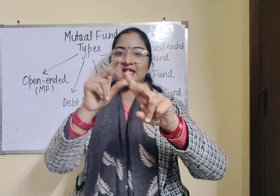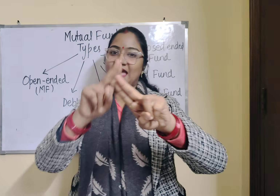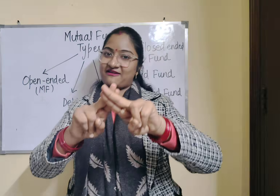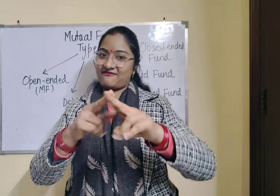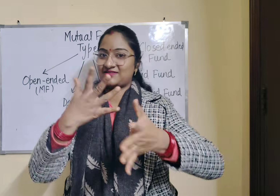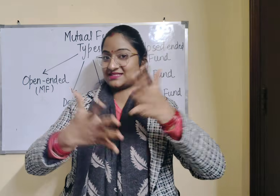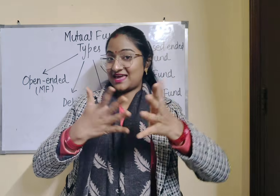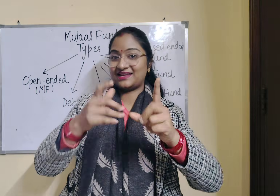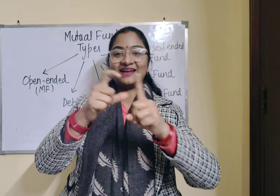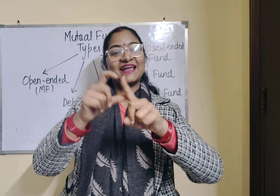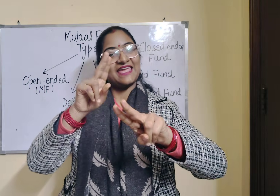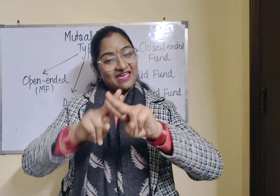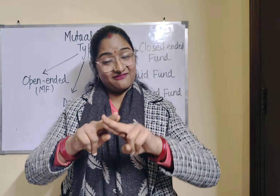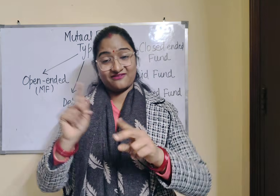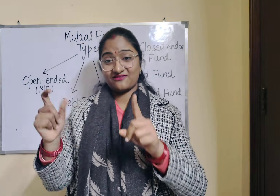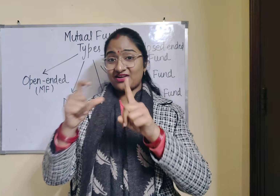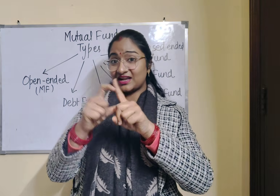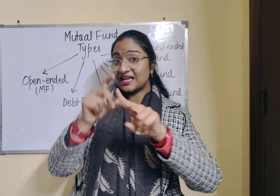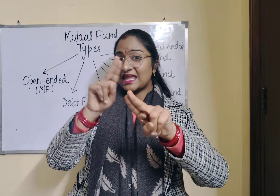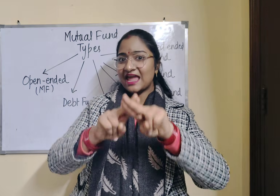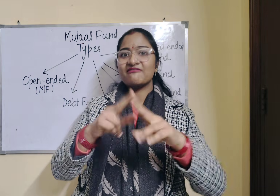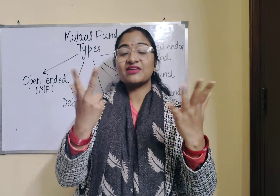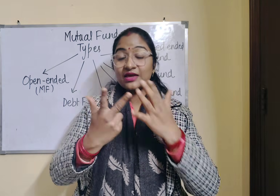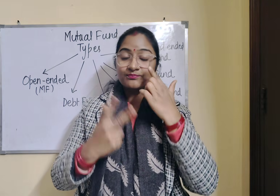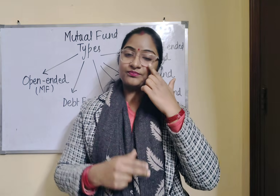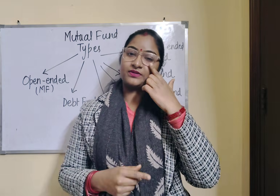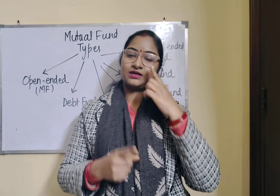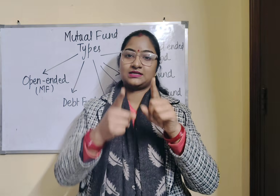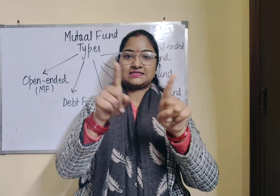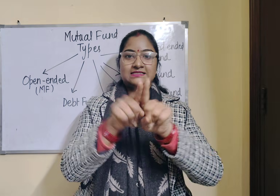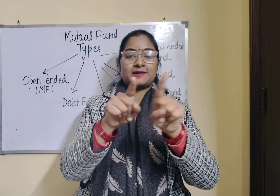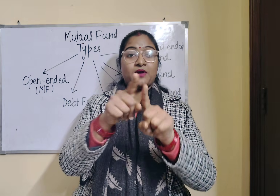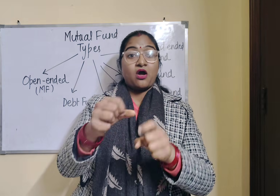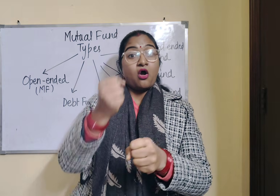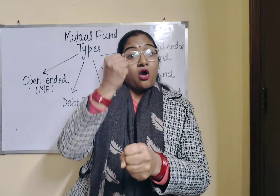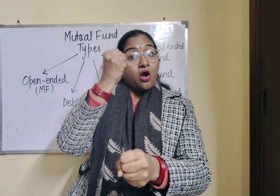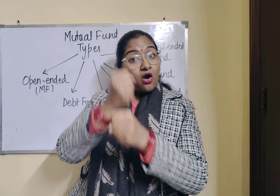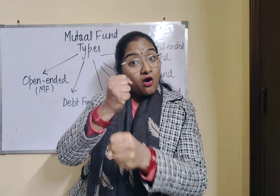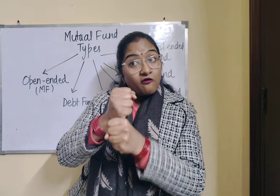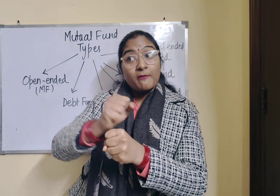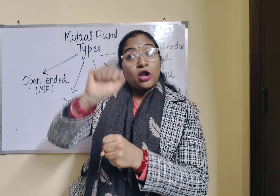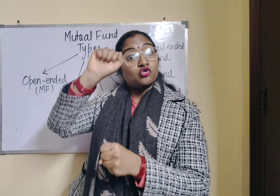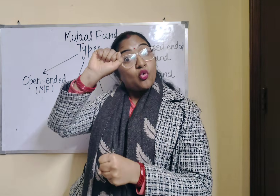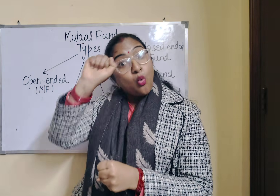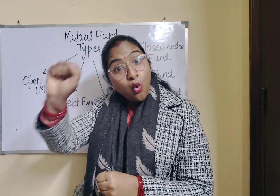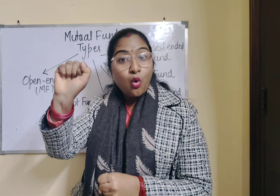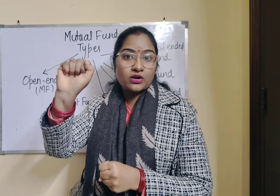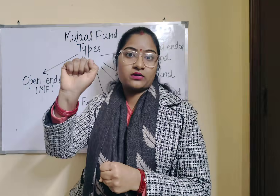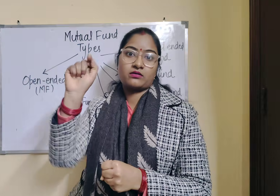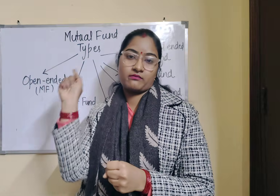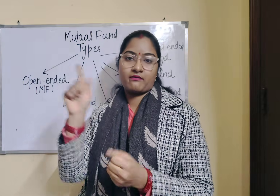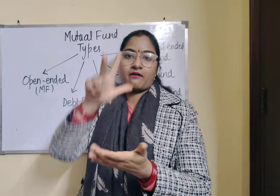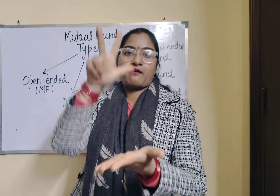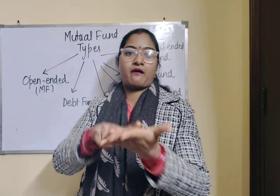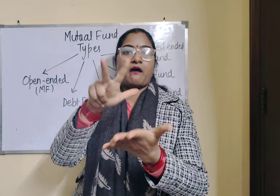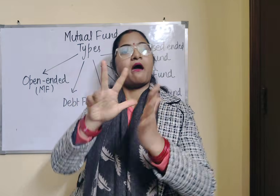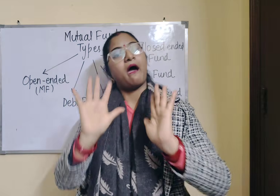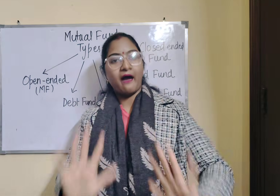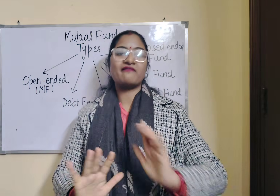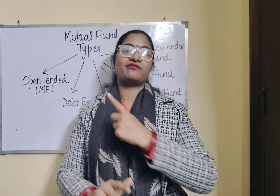अगर बताऊं, जो आपका इसका साइन हम ये रखेंगे, जो आपका ये डेप्थ फंड है, मैं अगर जैसे बताऊं, यहाँ पर क्या होता है